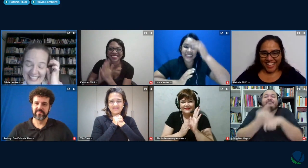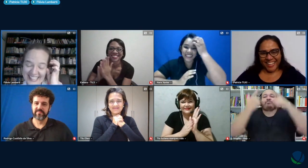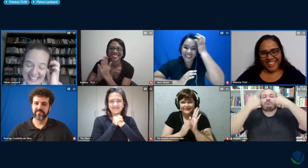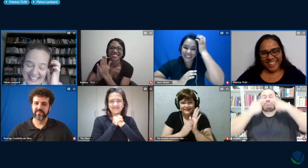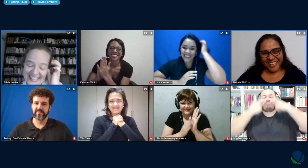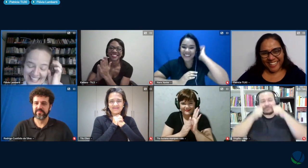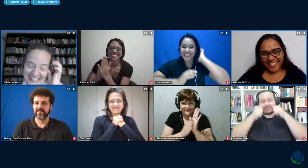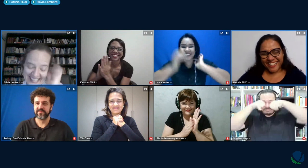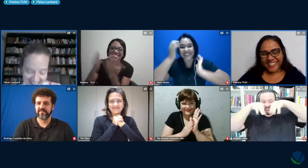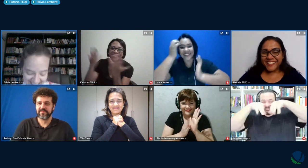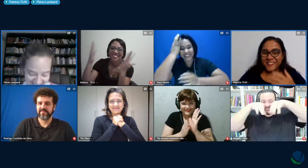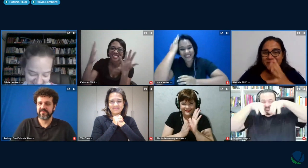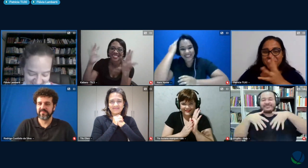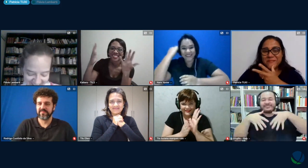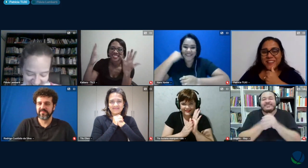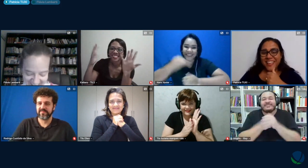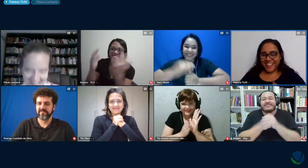chorar.